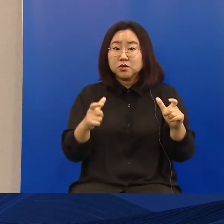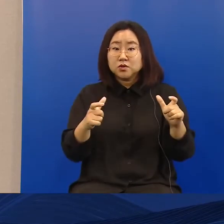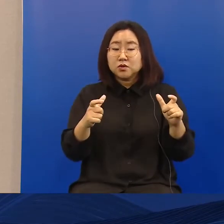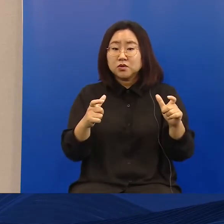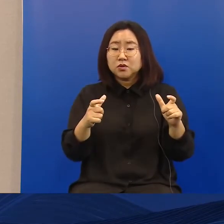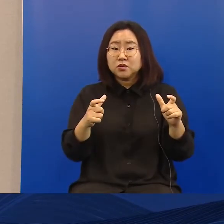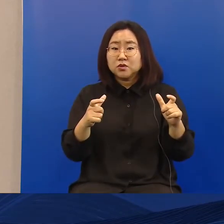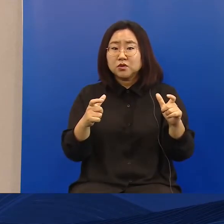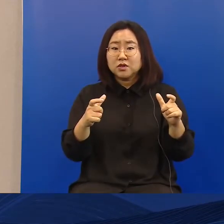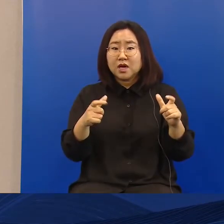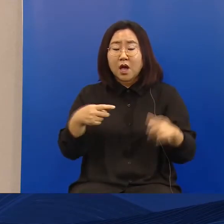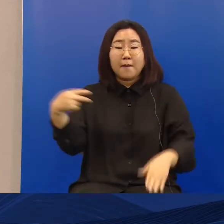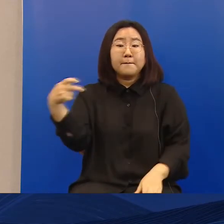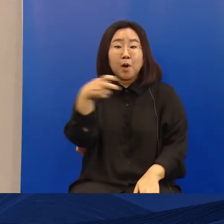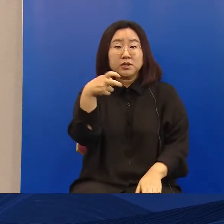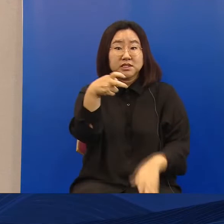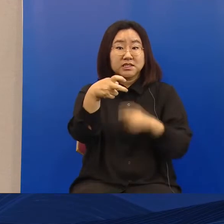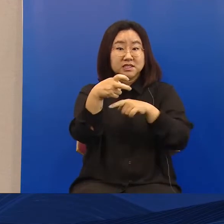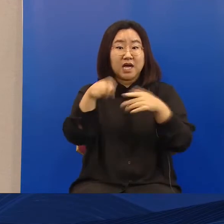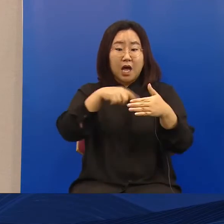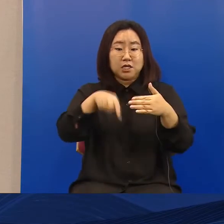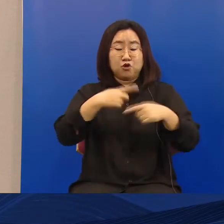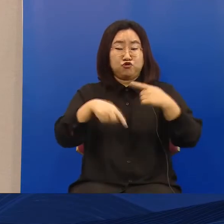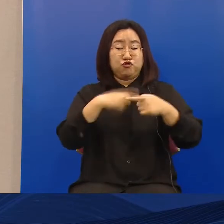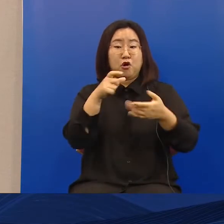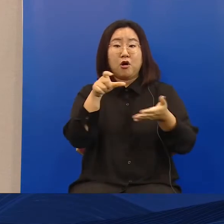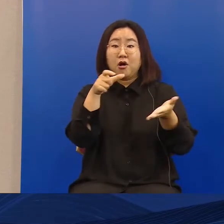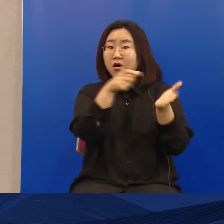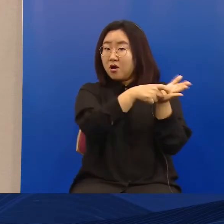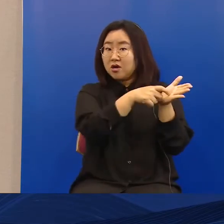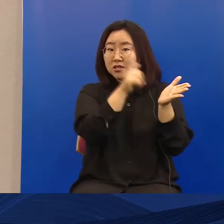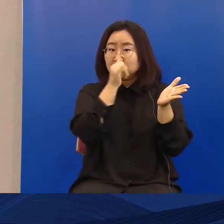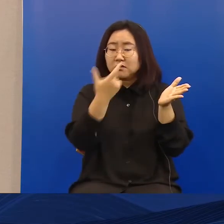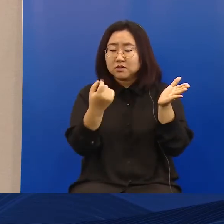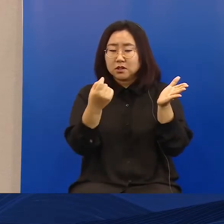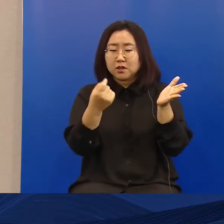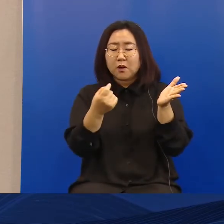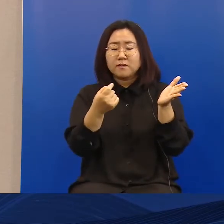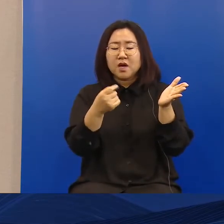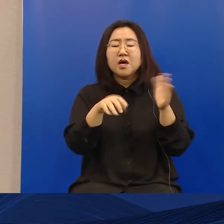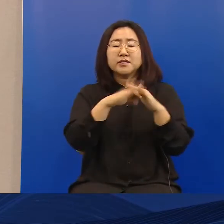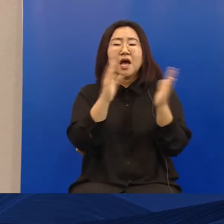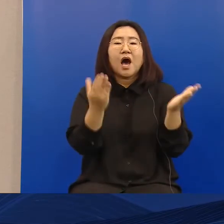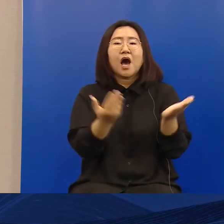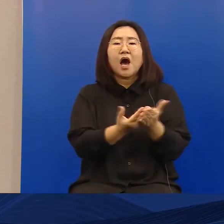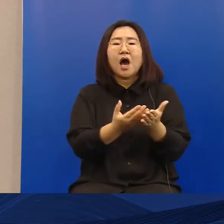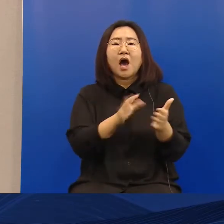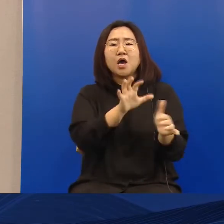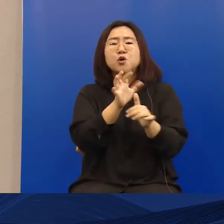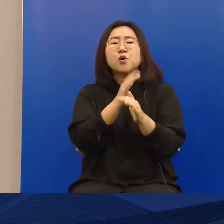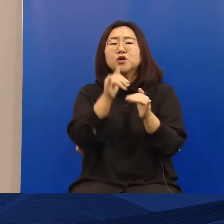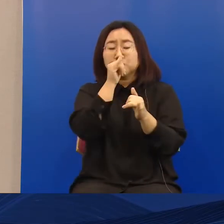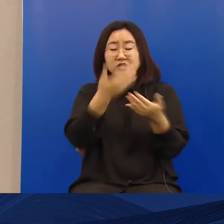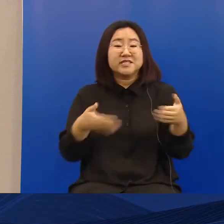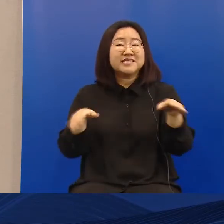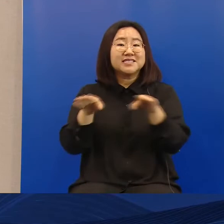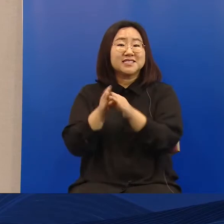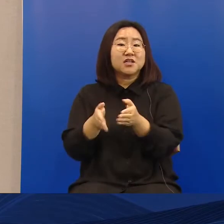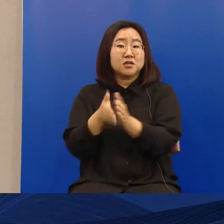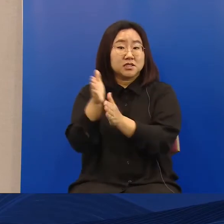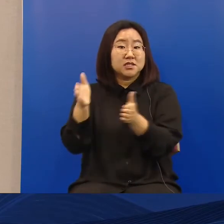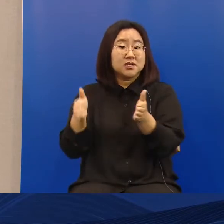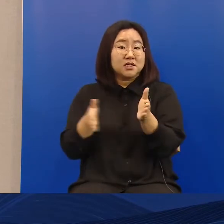지금 그 버스에 수어 영상을 게시하는 것처럼 공공이 이용할 수 있는 그 공중이용시설까지도